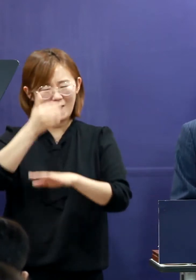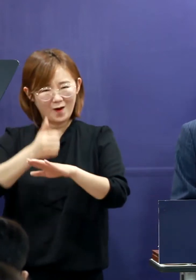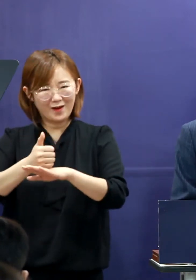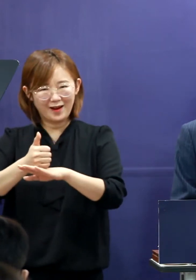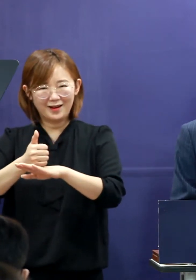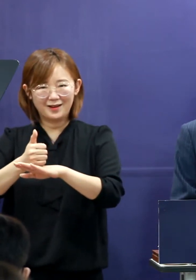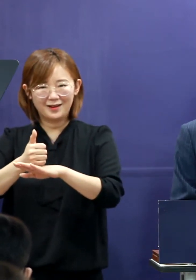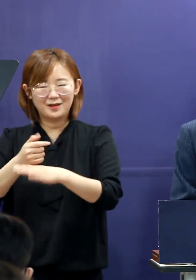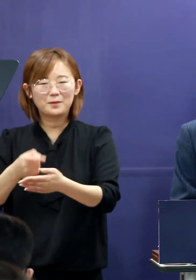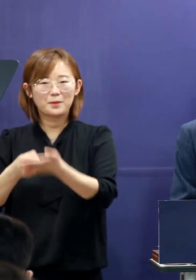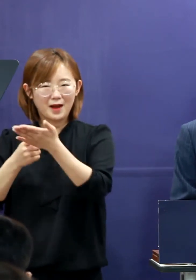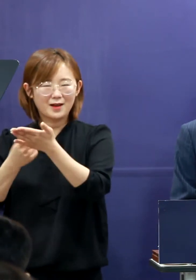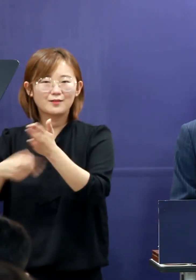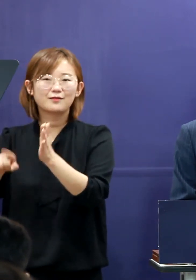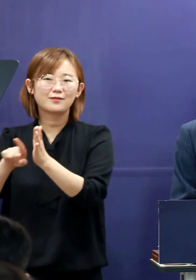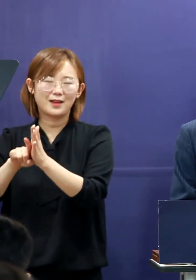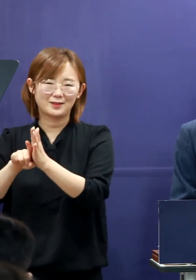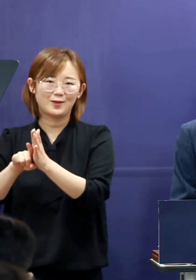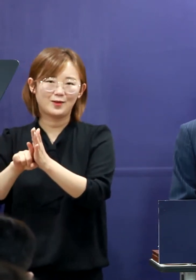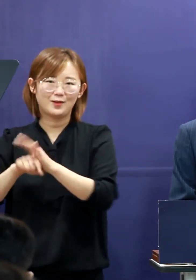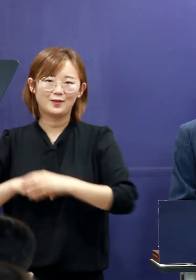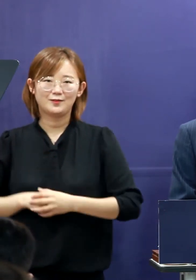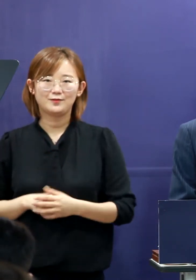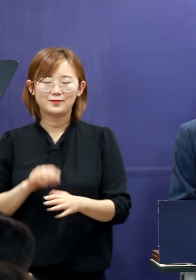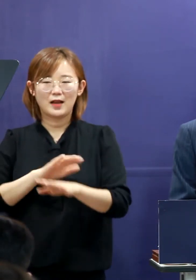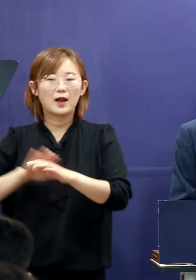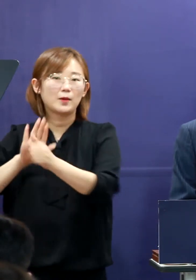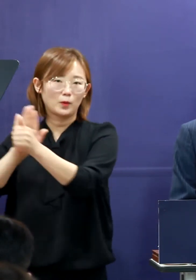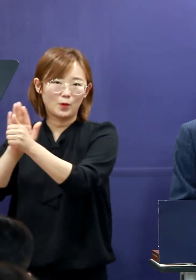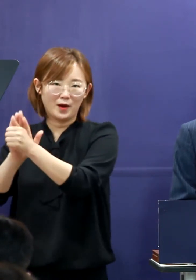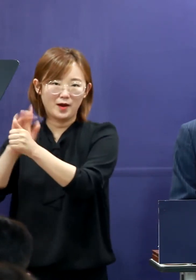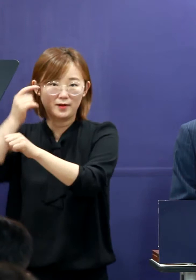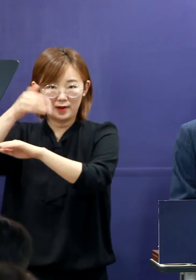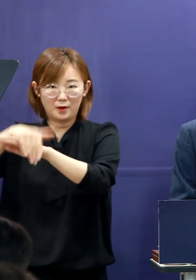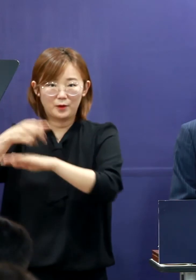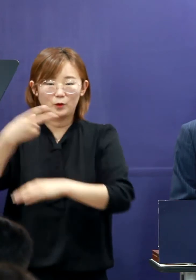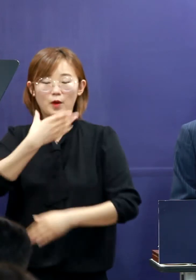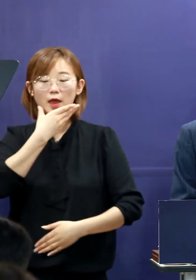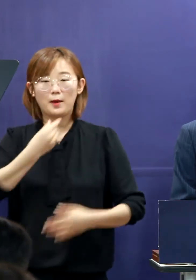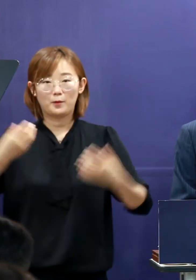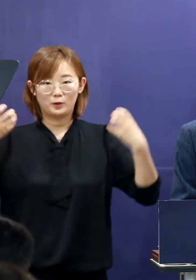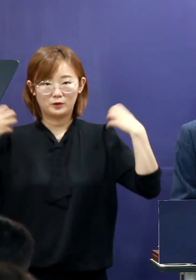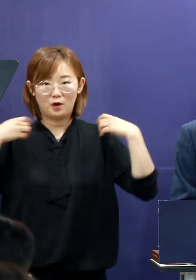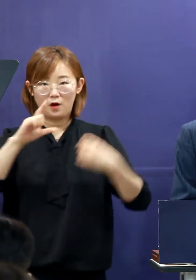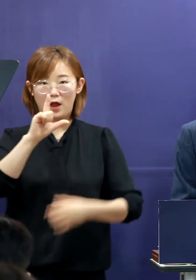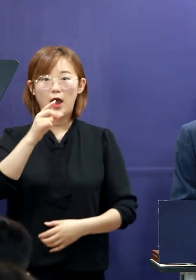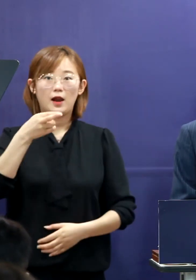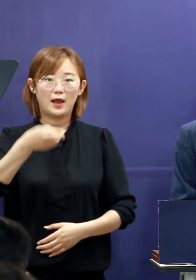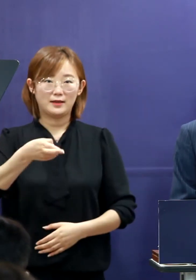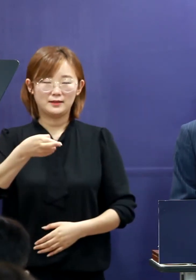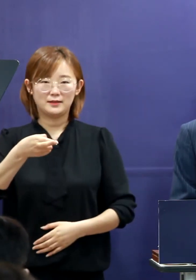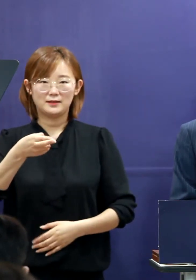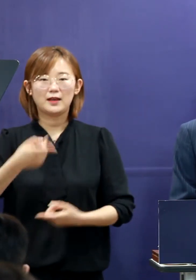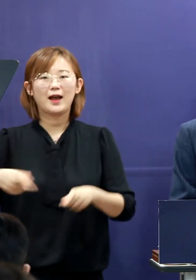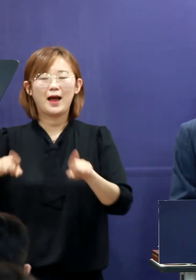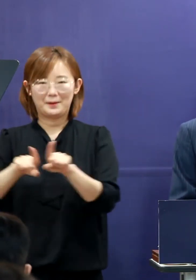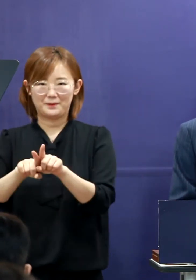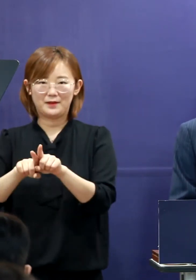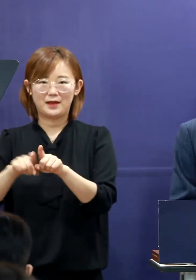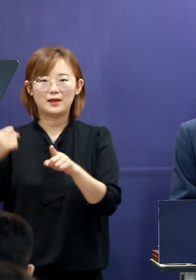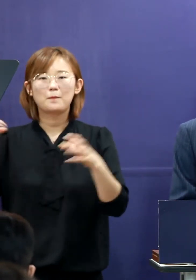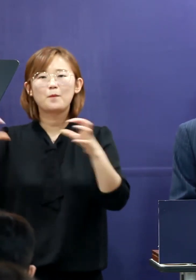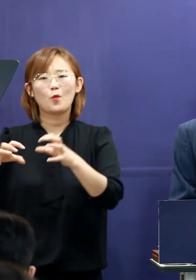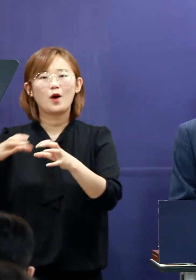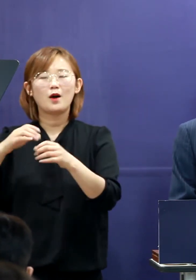잘 좀 협조를 해 나가도록 하겠고, 또 행복청과 LH공사도 관심을 갖고 공조를 하고 있다는 말씀을